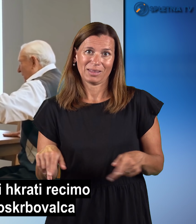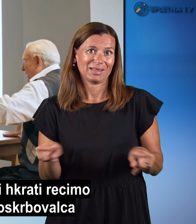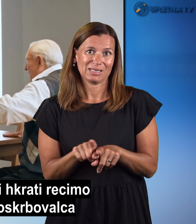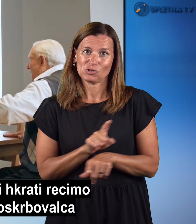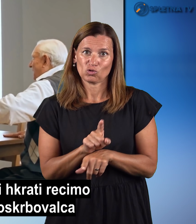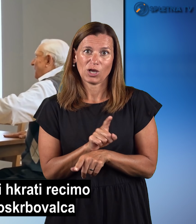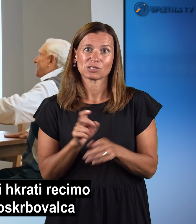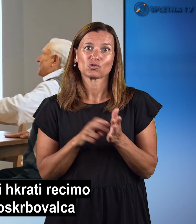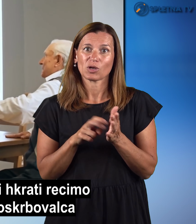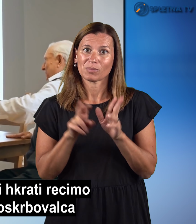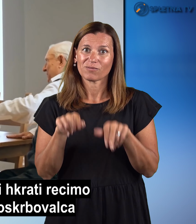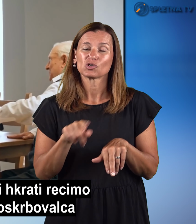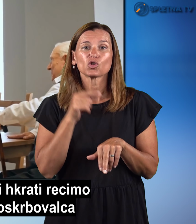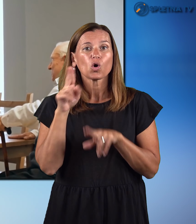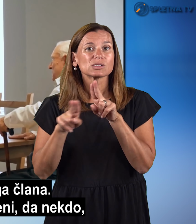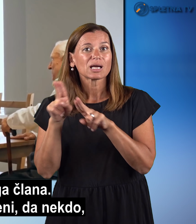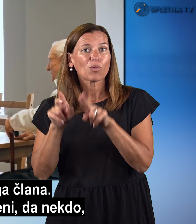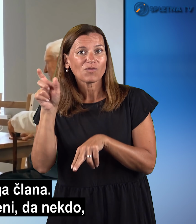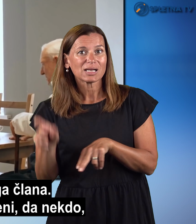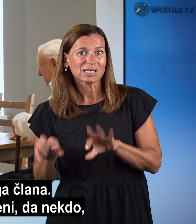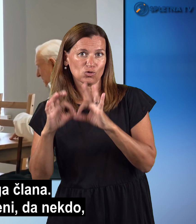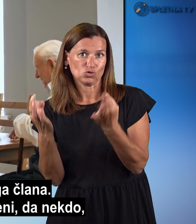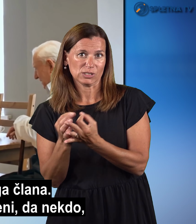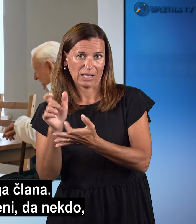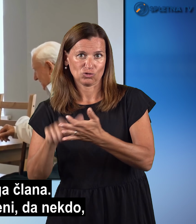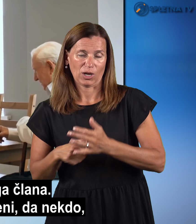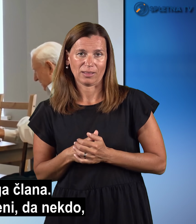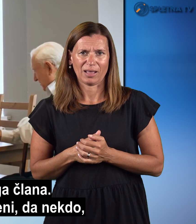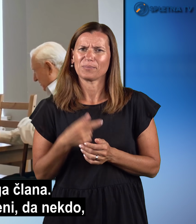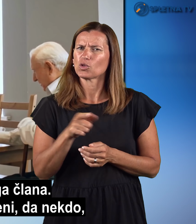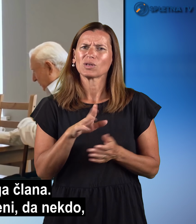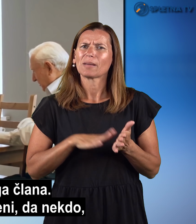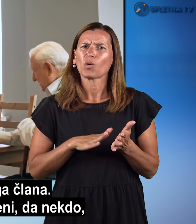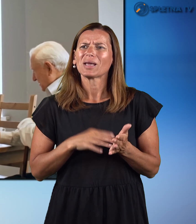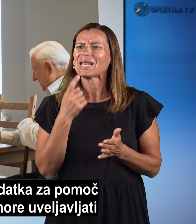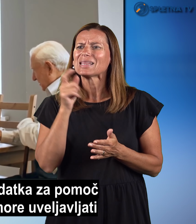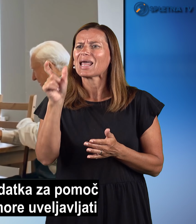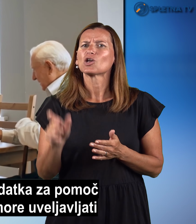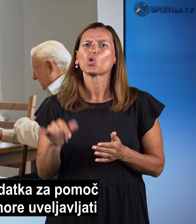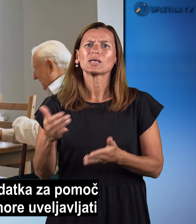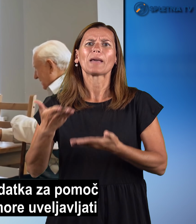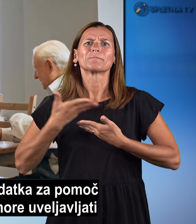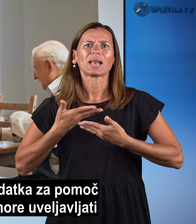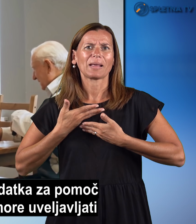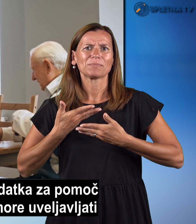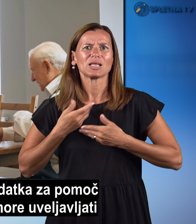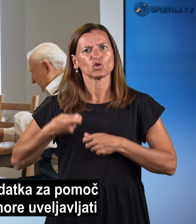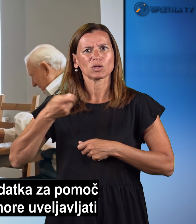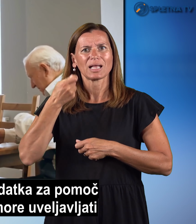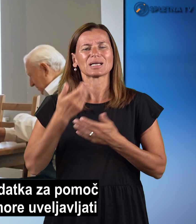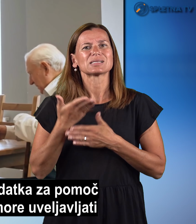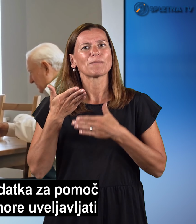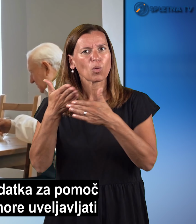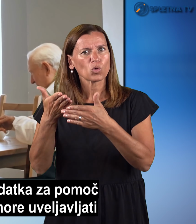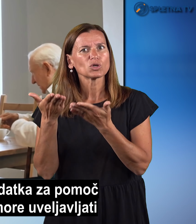hkrati recimo še pravice do oskrbovalca družinskega člana, ne. To zdaj ne pomeni, da nekdo, ki je prejemnik dodatka za pomoč